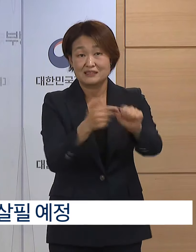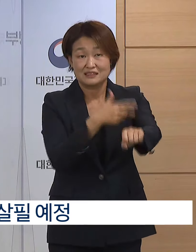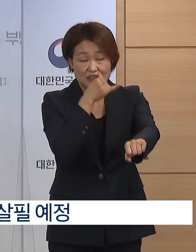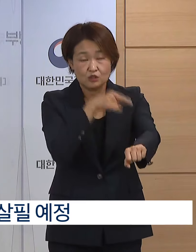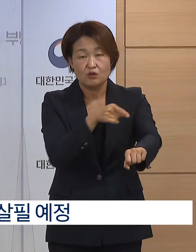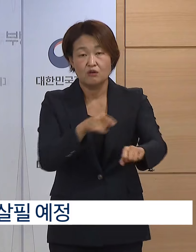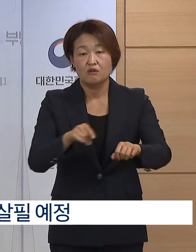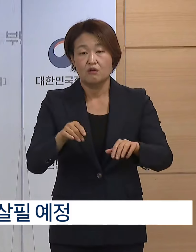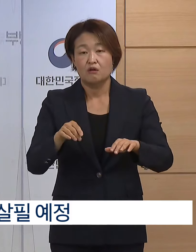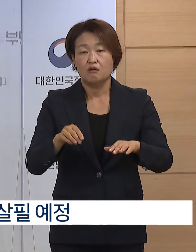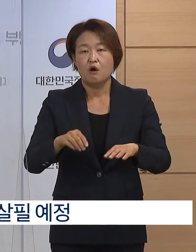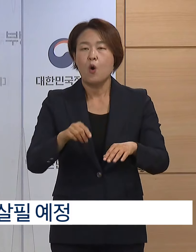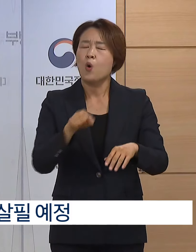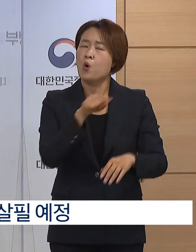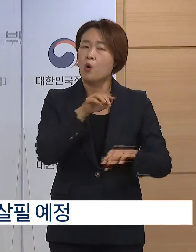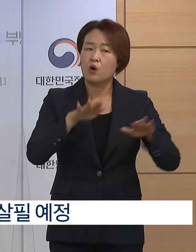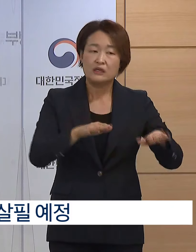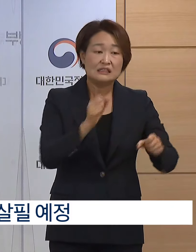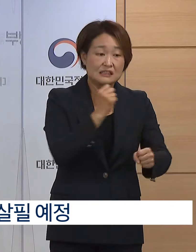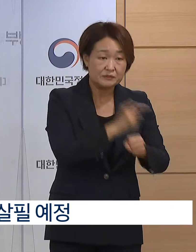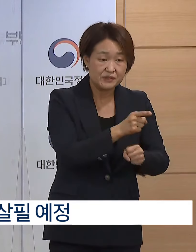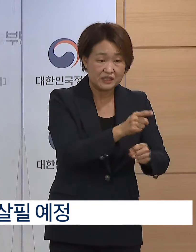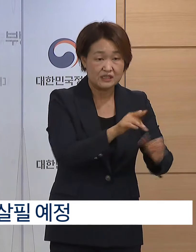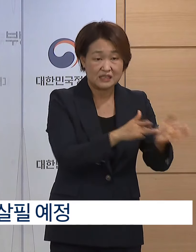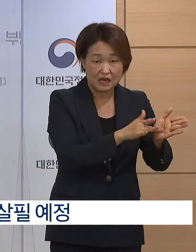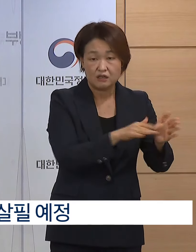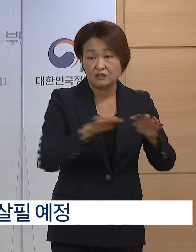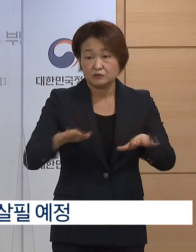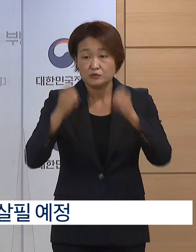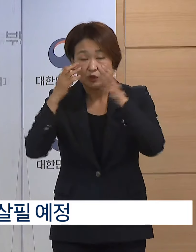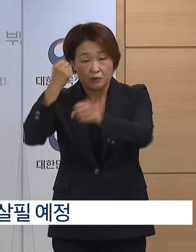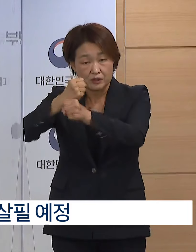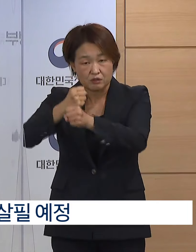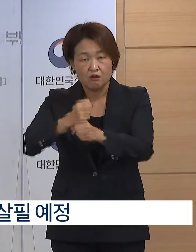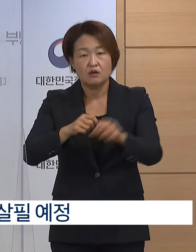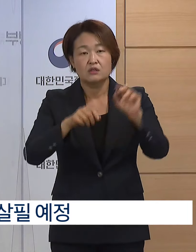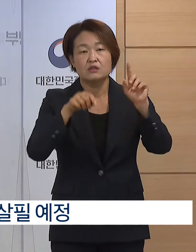항체가가 1.75배 높은 것으로 나타났습니다.